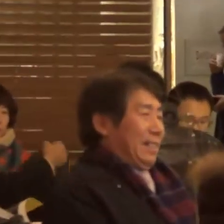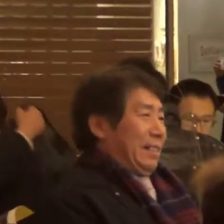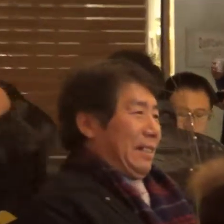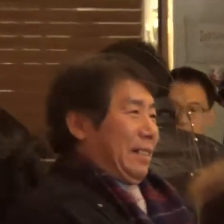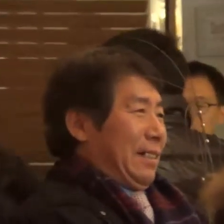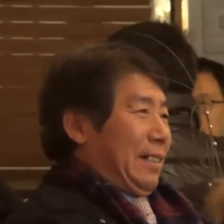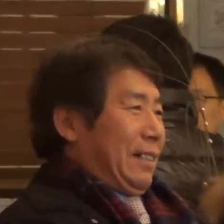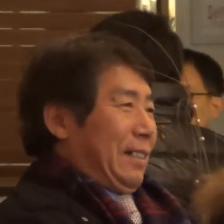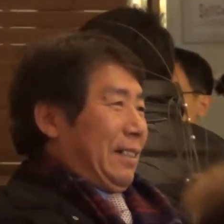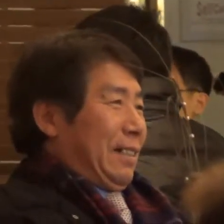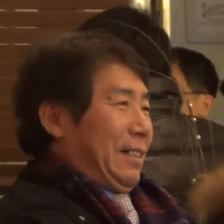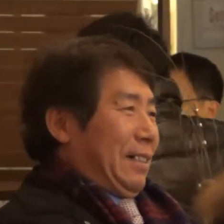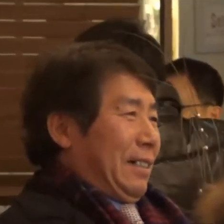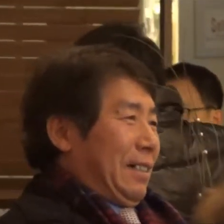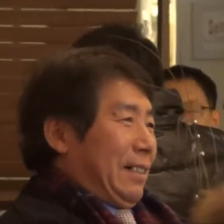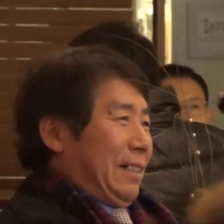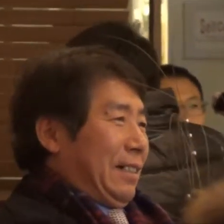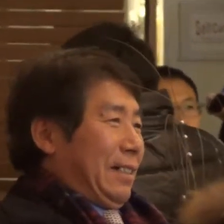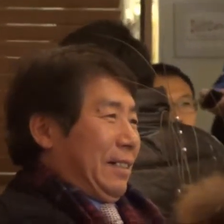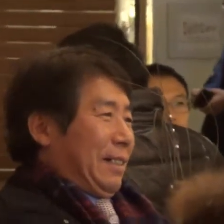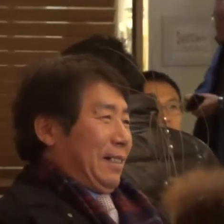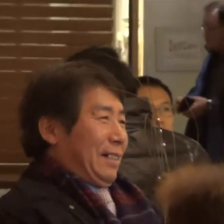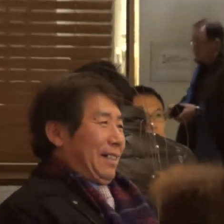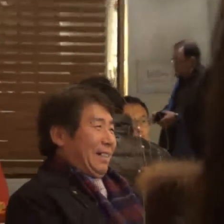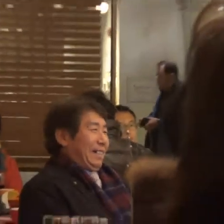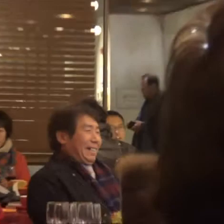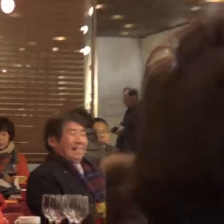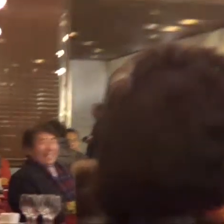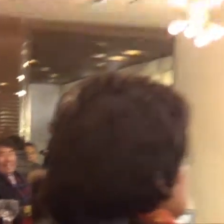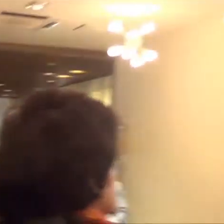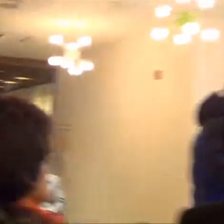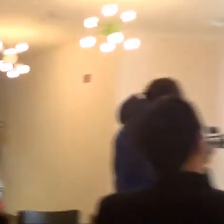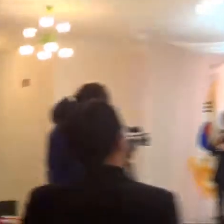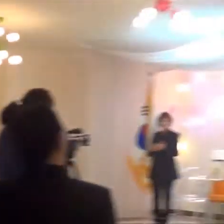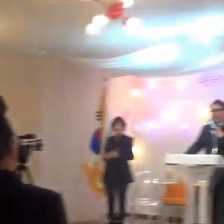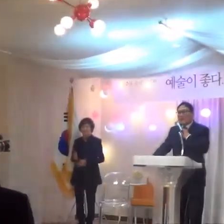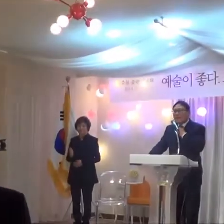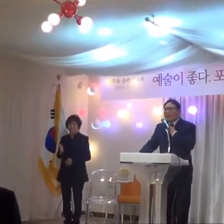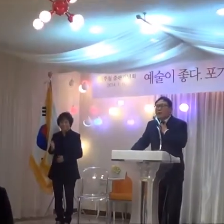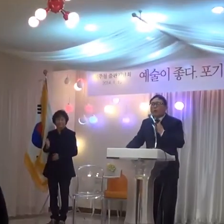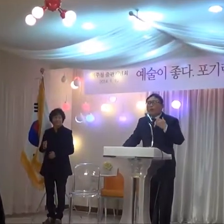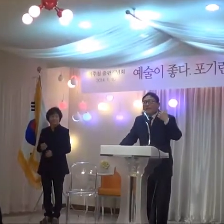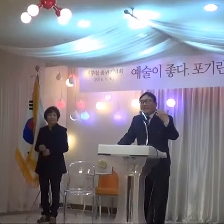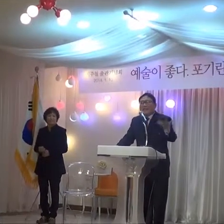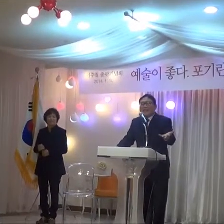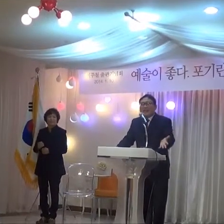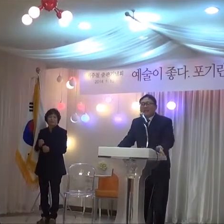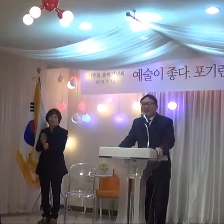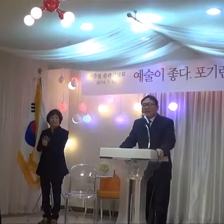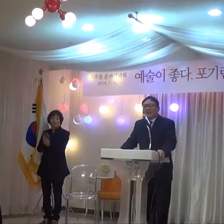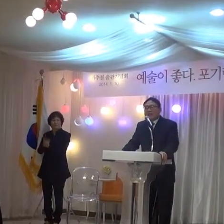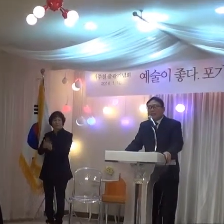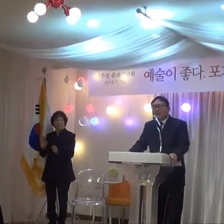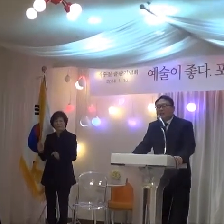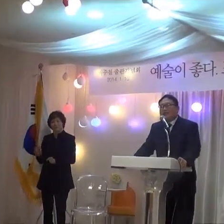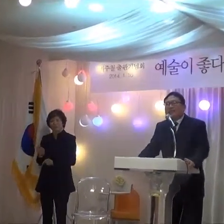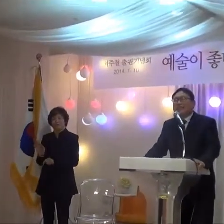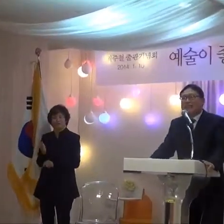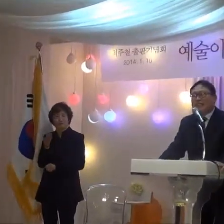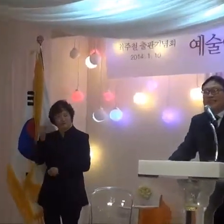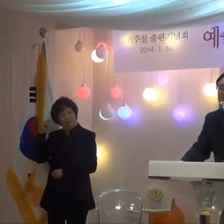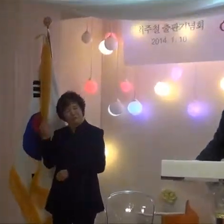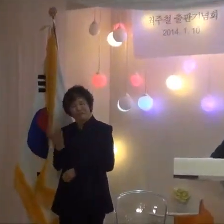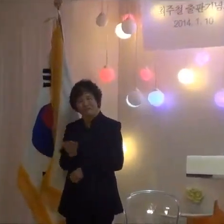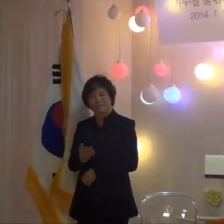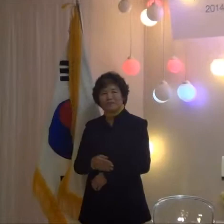없잖아요. 50대인데 저는 40대다 보니까 제가 영상을 좀 해서 좀 도움이 되지 않을까 그래가지고 한 지가 벌써